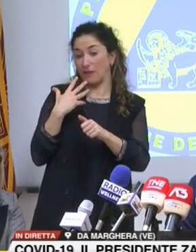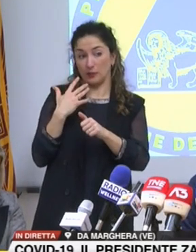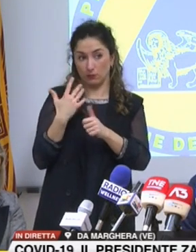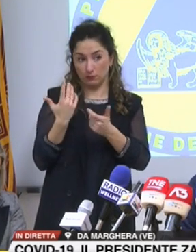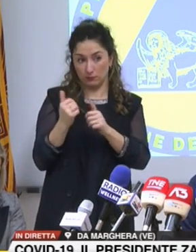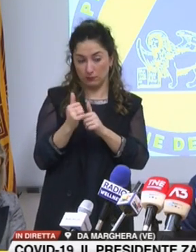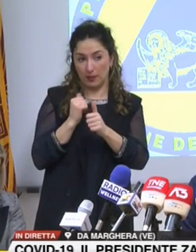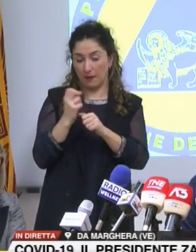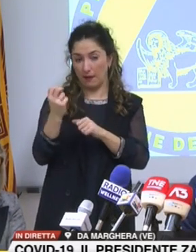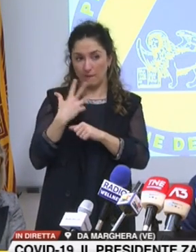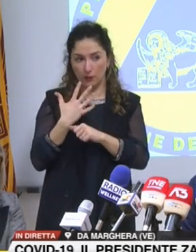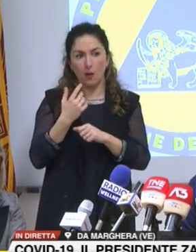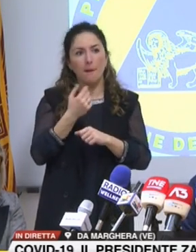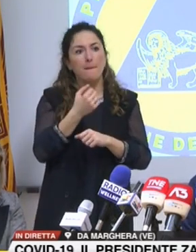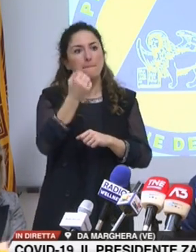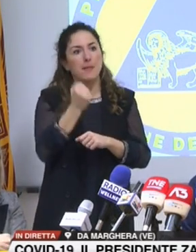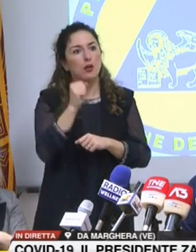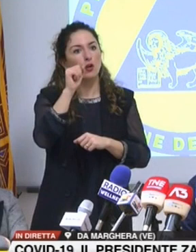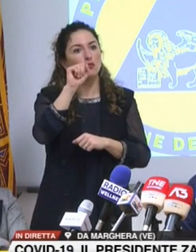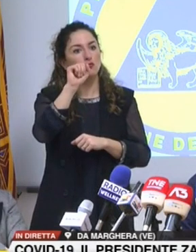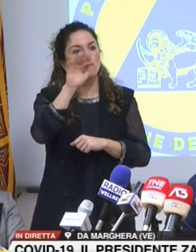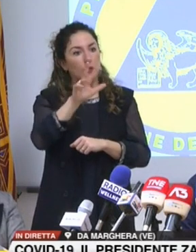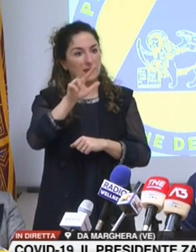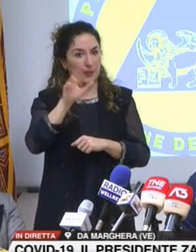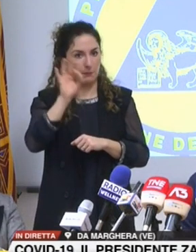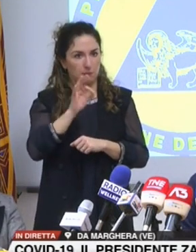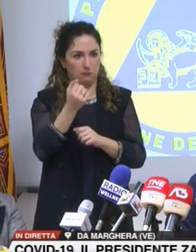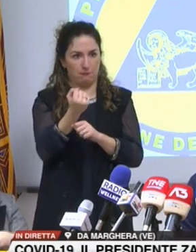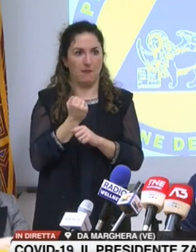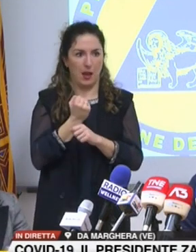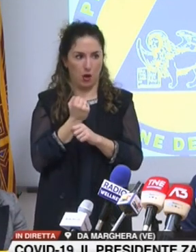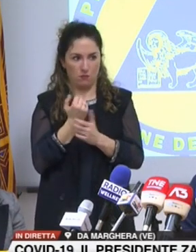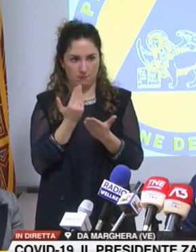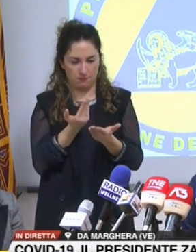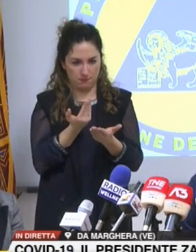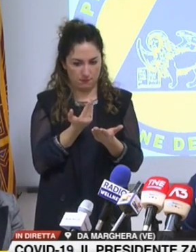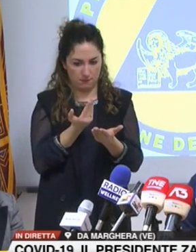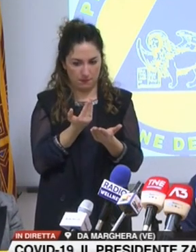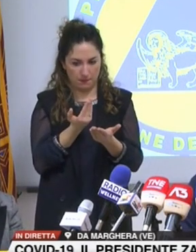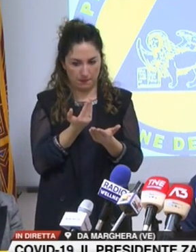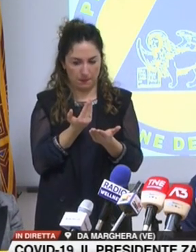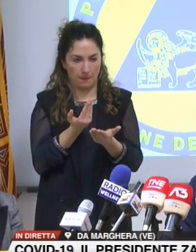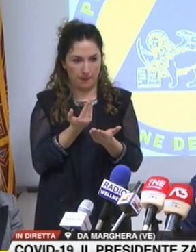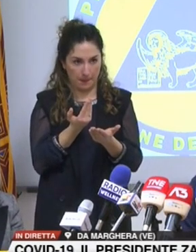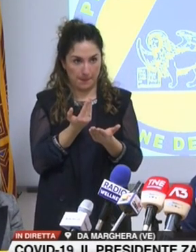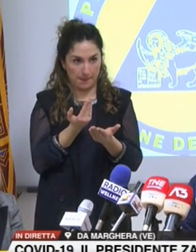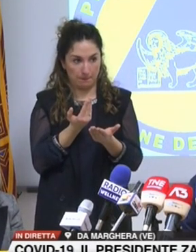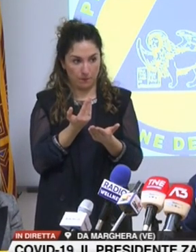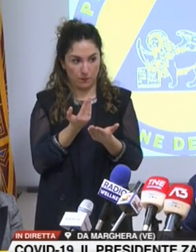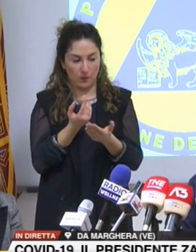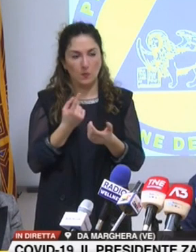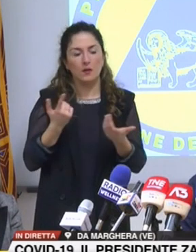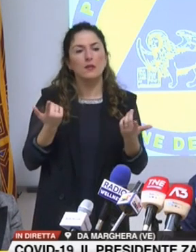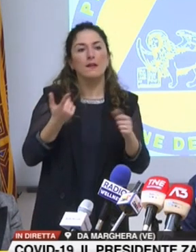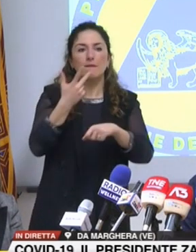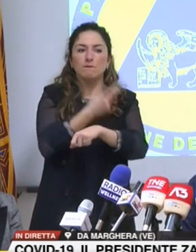meno 53% di quello che era previsto. Okay? Quindi, naturalmente, abbiamo avuto delle realtà e delle velocità diverse anche